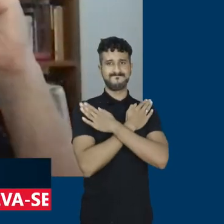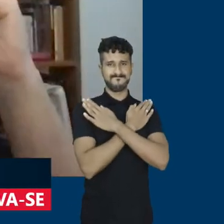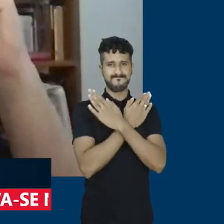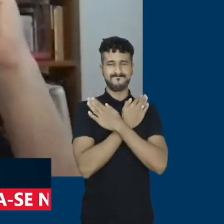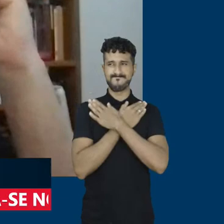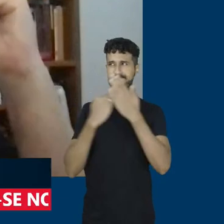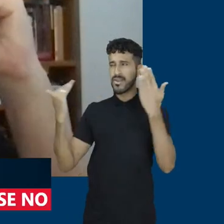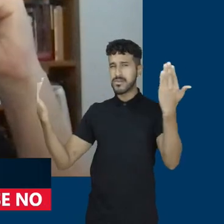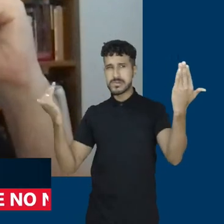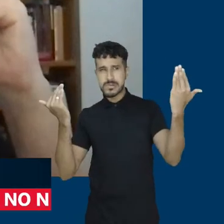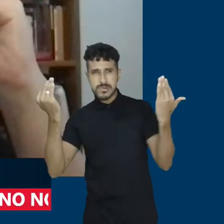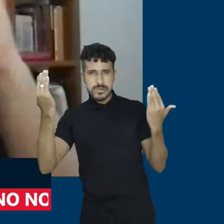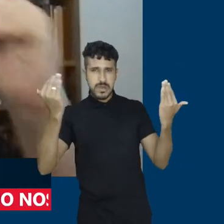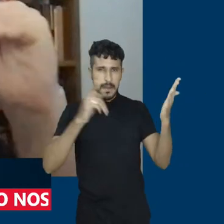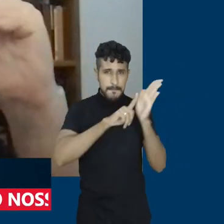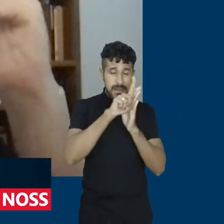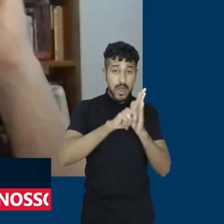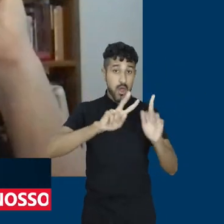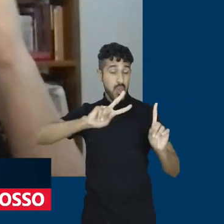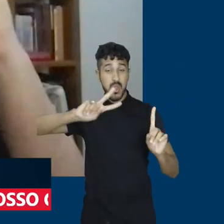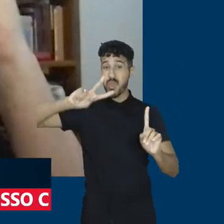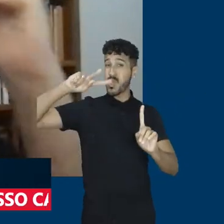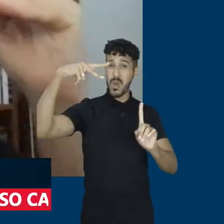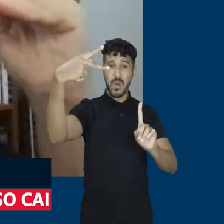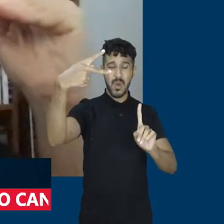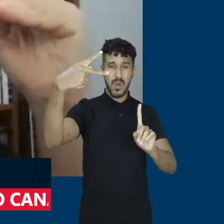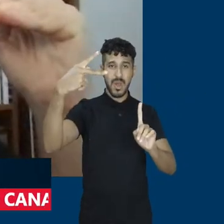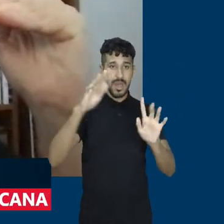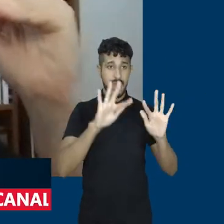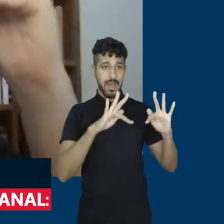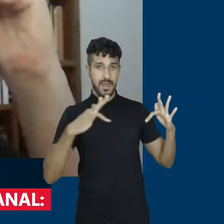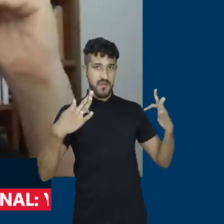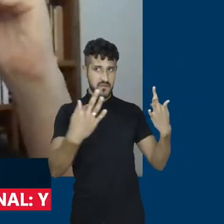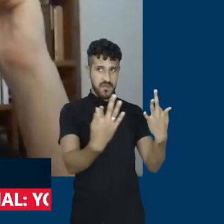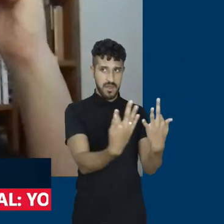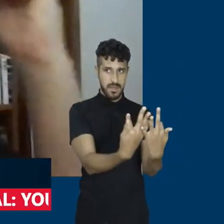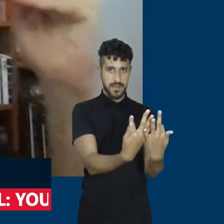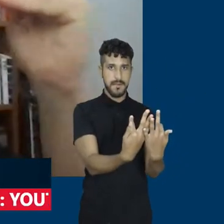gente compara, é o dobro, né, entre famílias